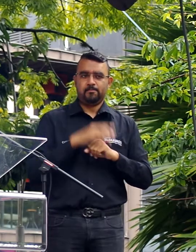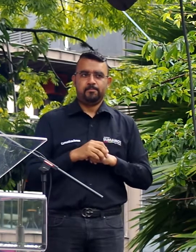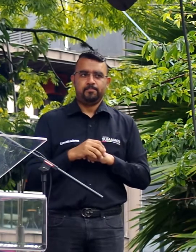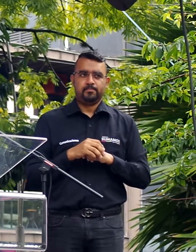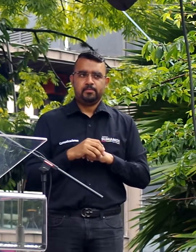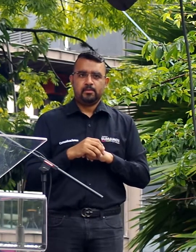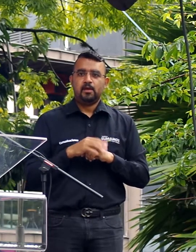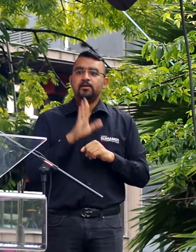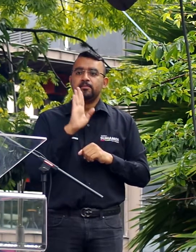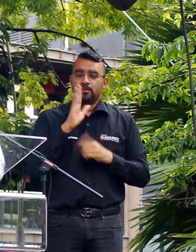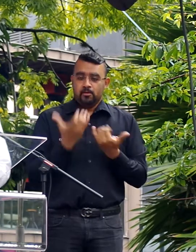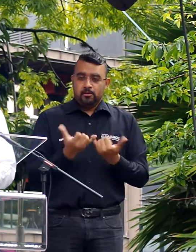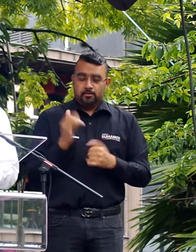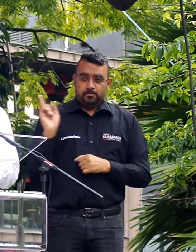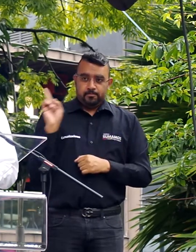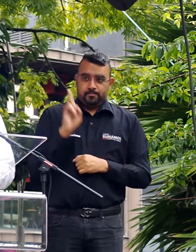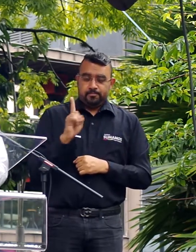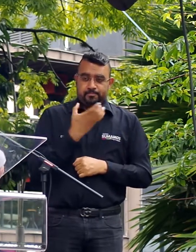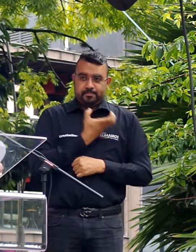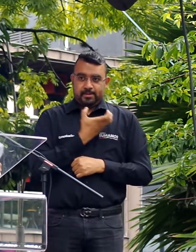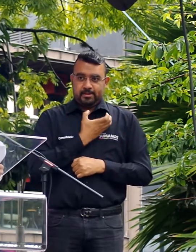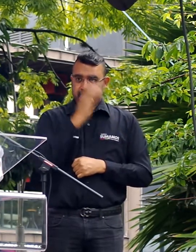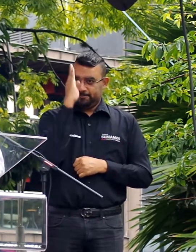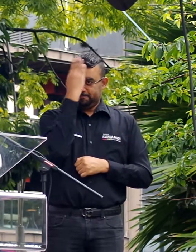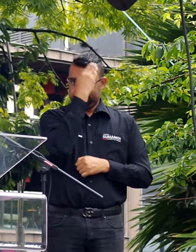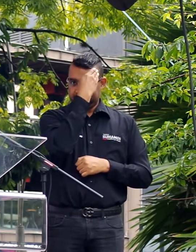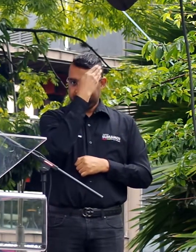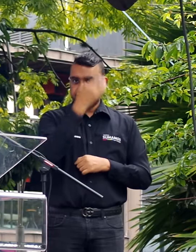alcalde Braulio Espinosa Márquez.